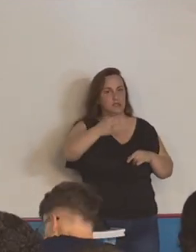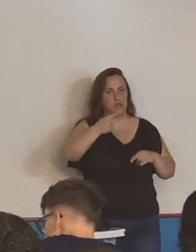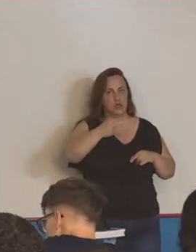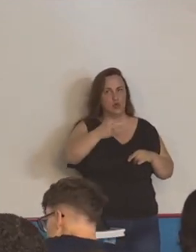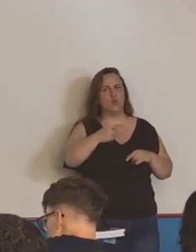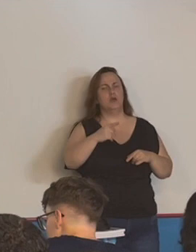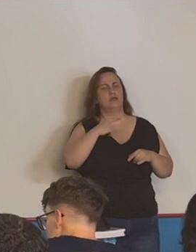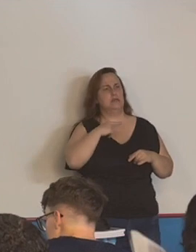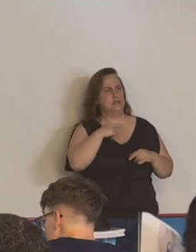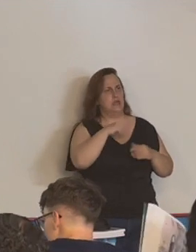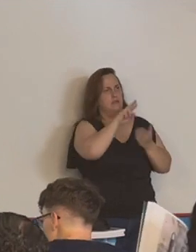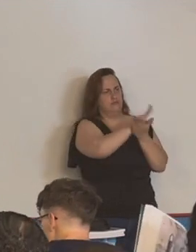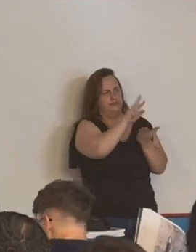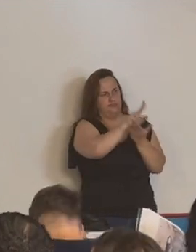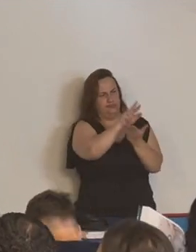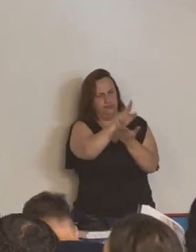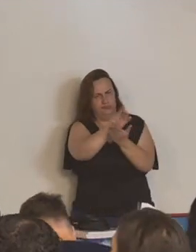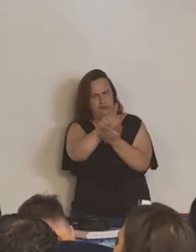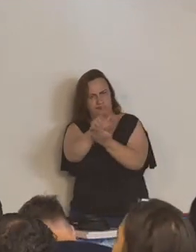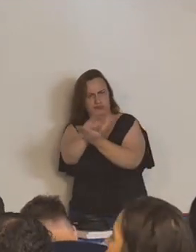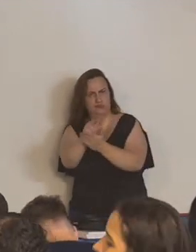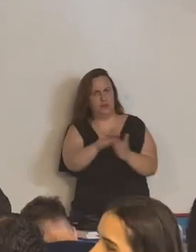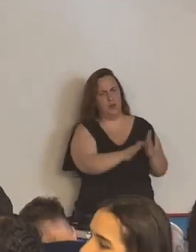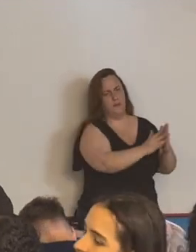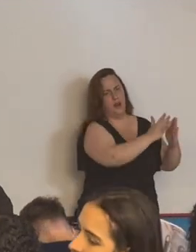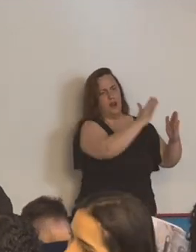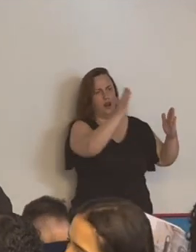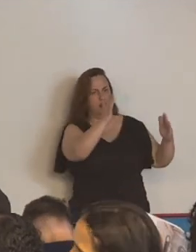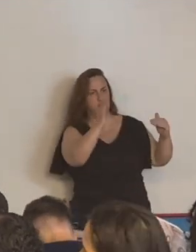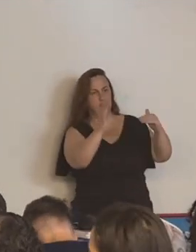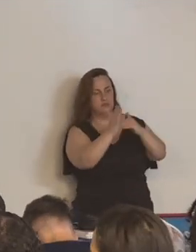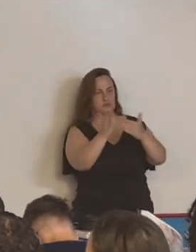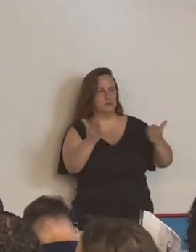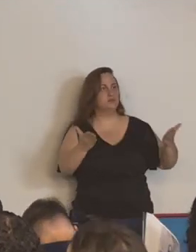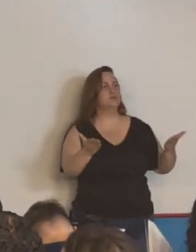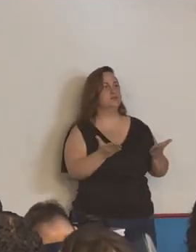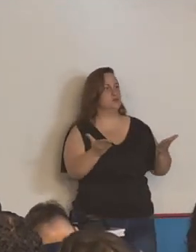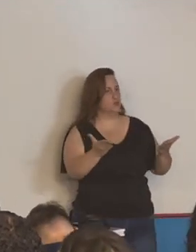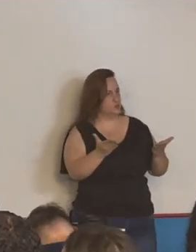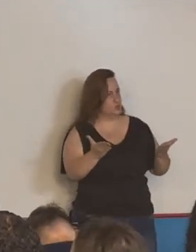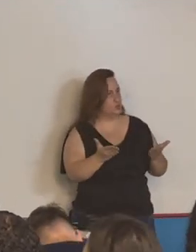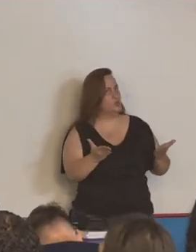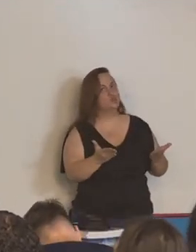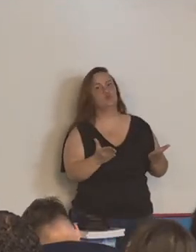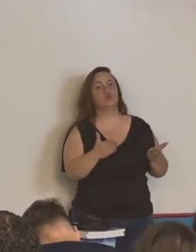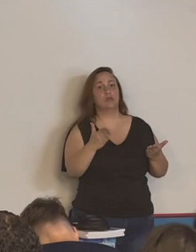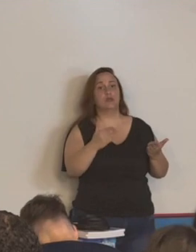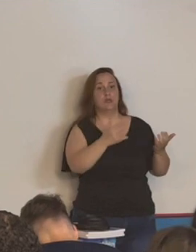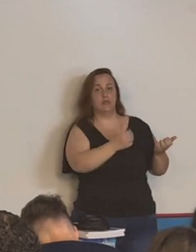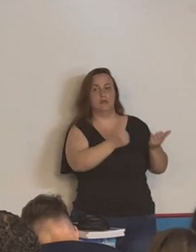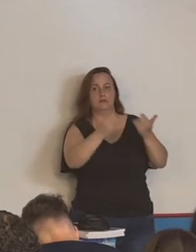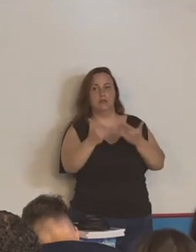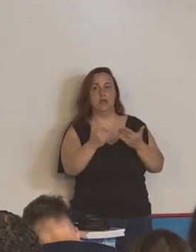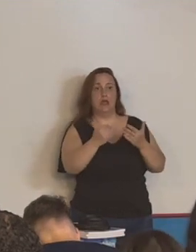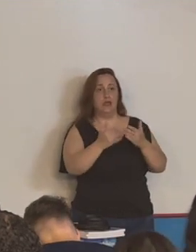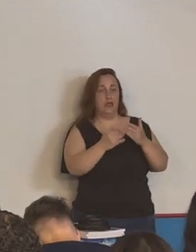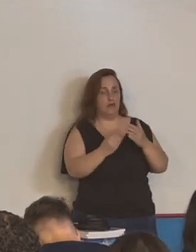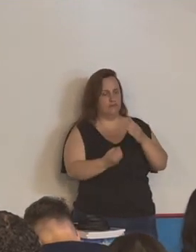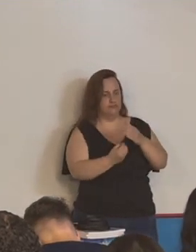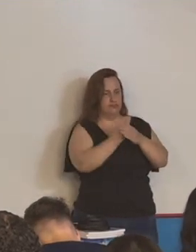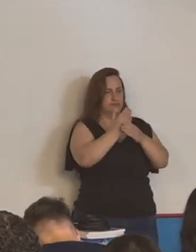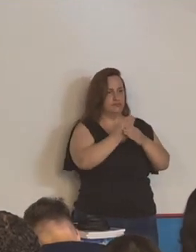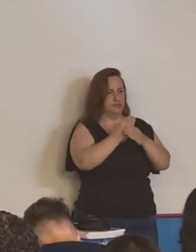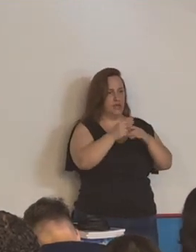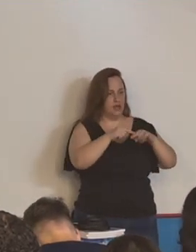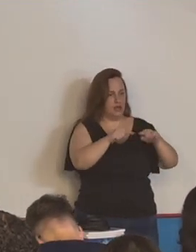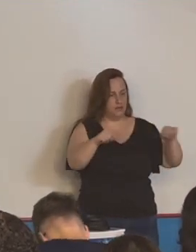depois dele eu fiz várias instruções e tenho feito até hoje, que, como eu falei, dentro daquela arquitetura eu